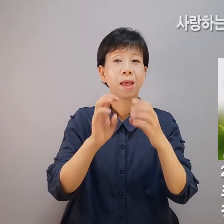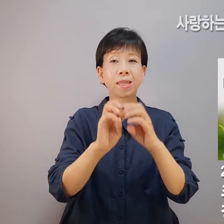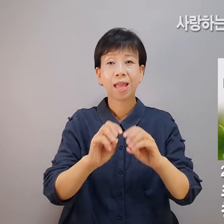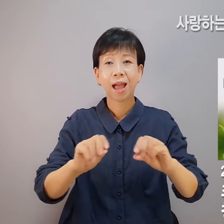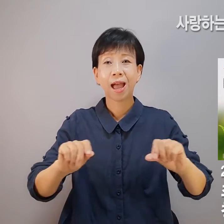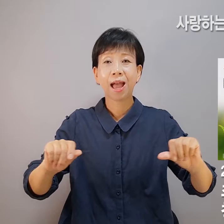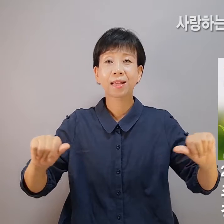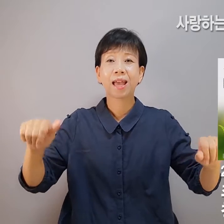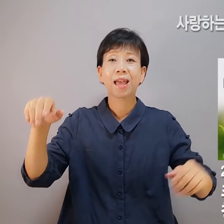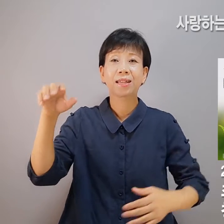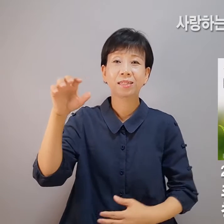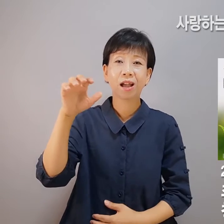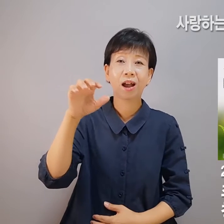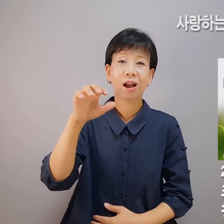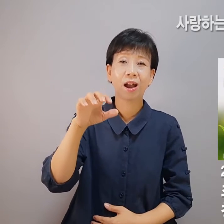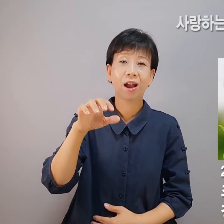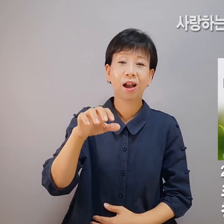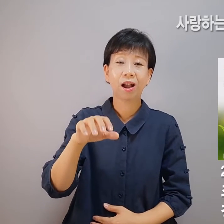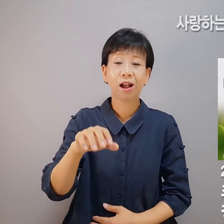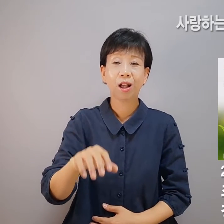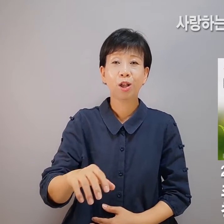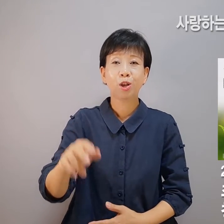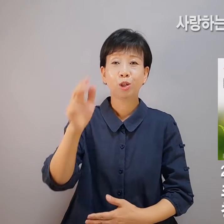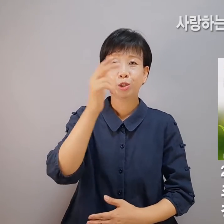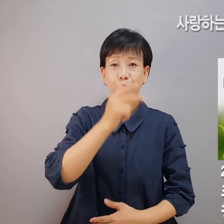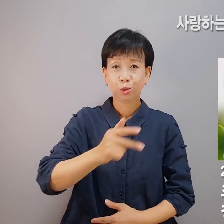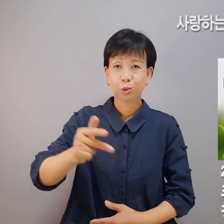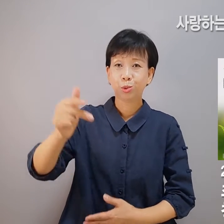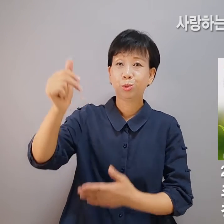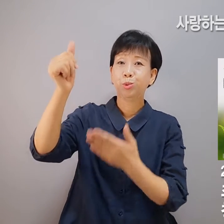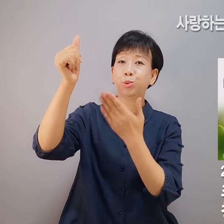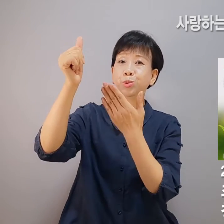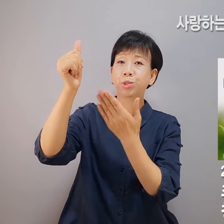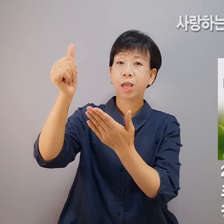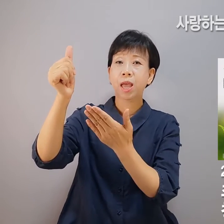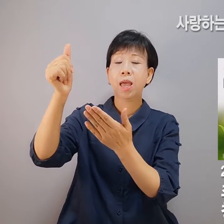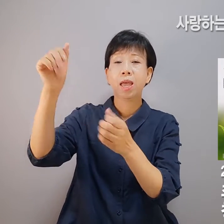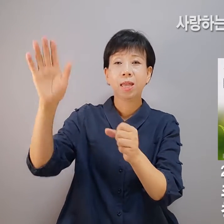언덕 기쁨의 땅에서